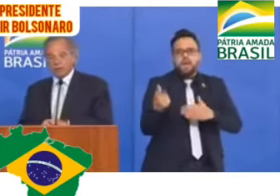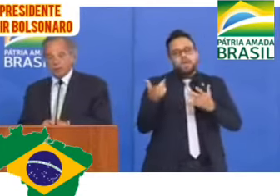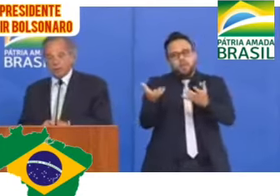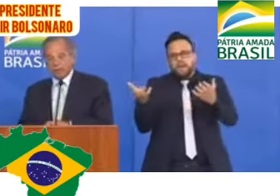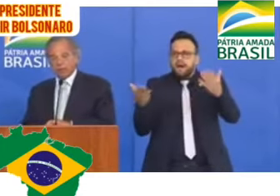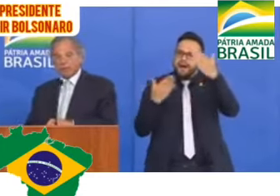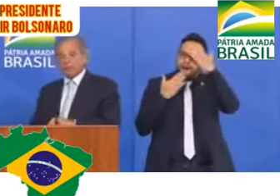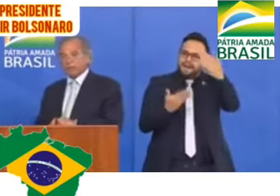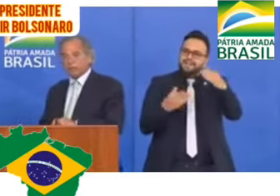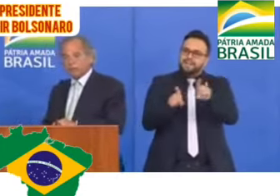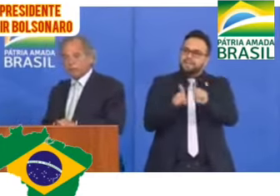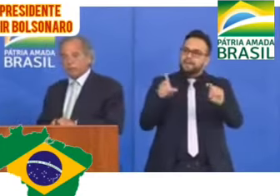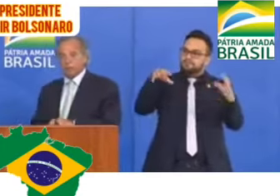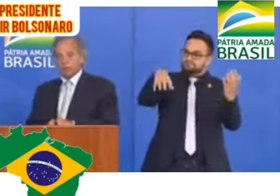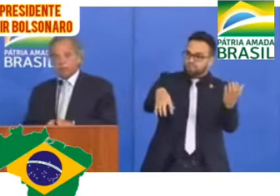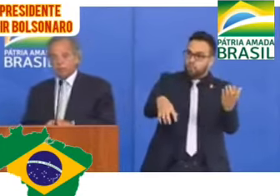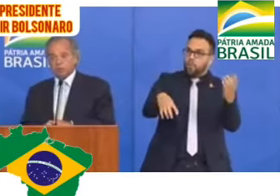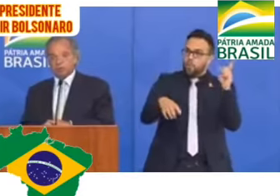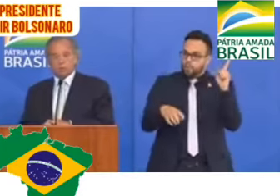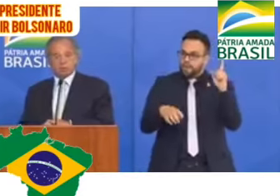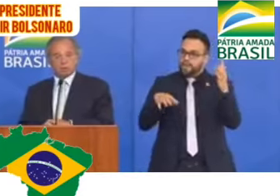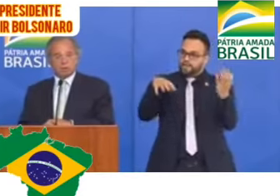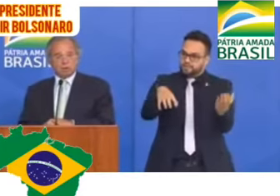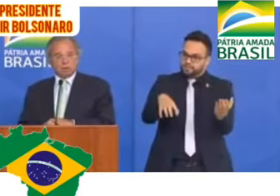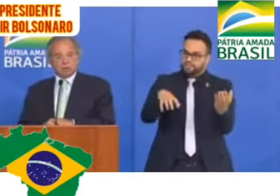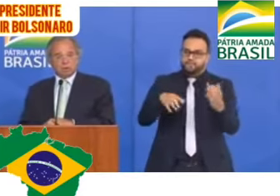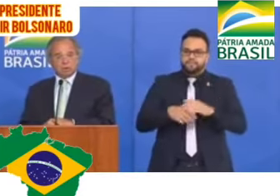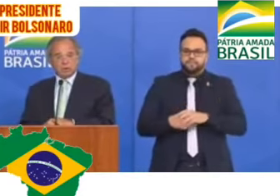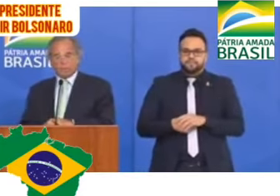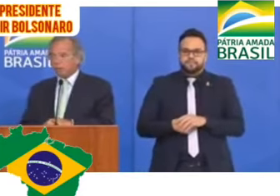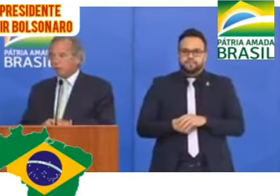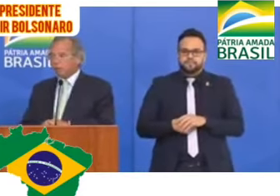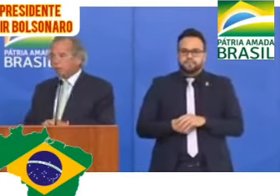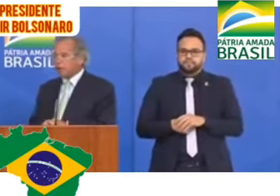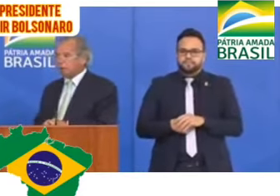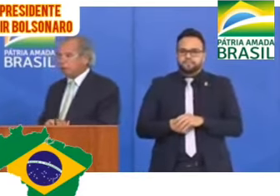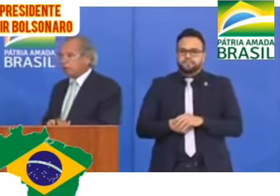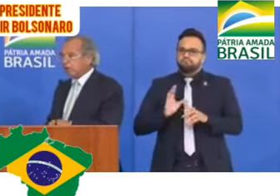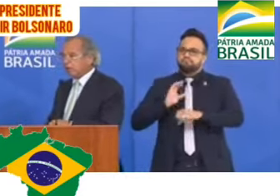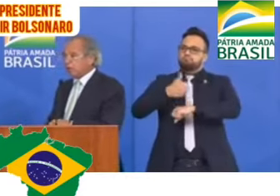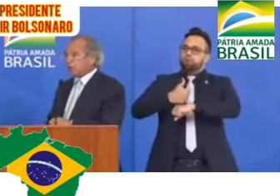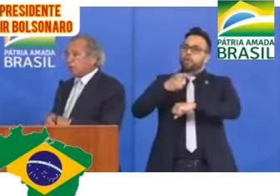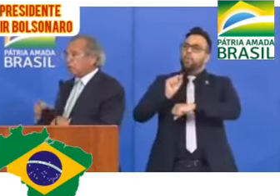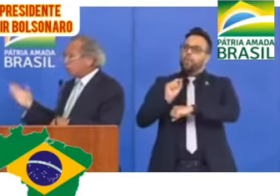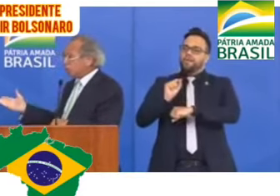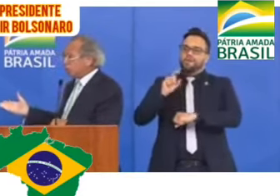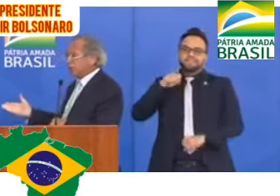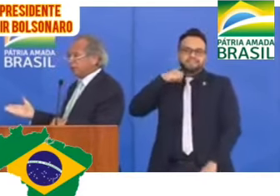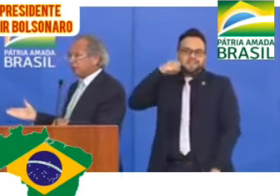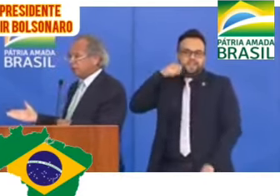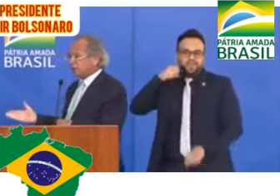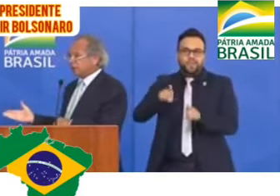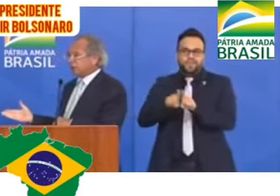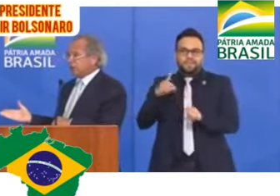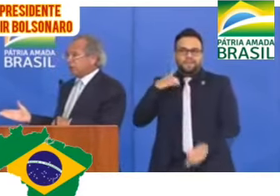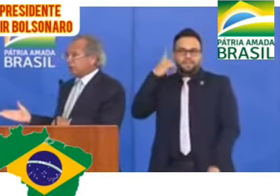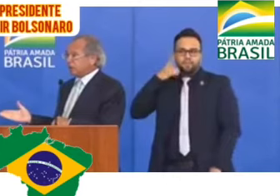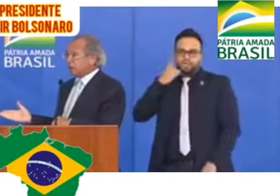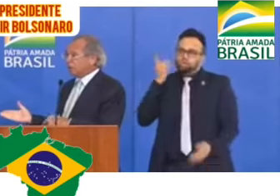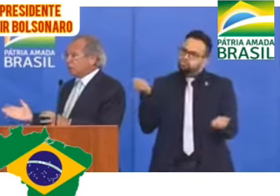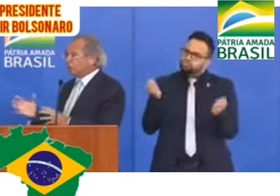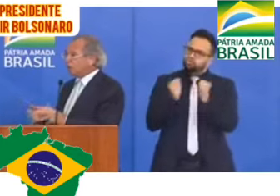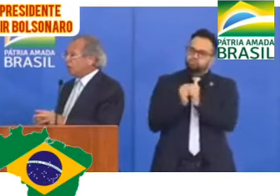o Congresso também, na pessoa dos senadores e deputados, que têm, junto com o